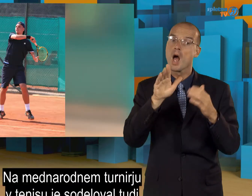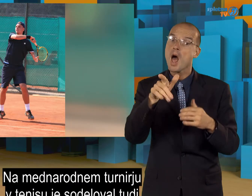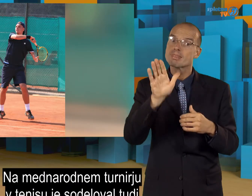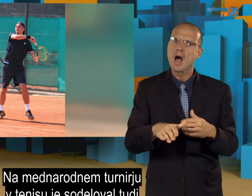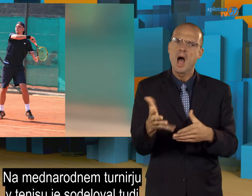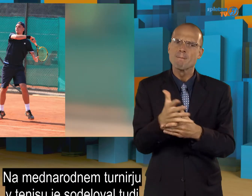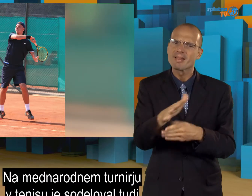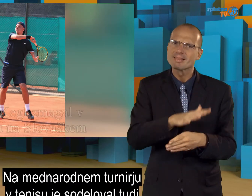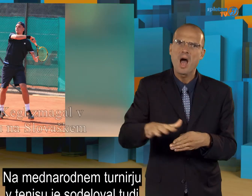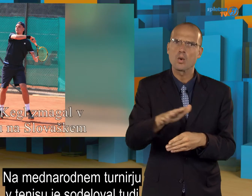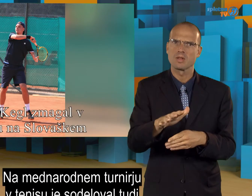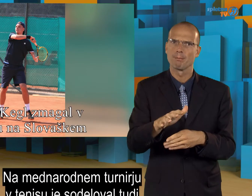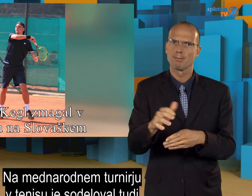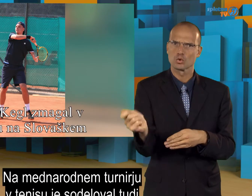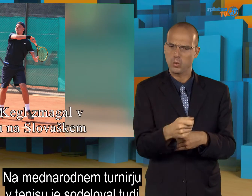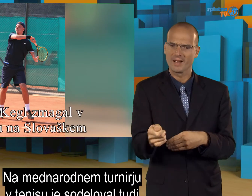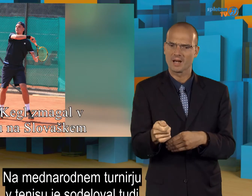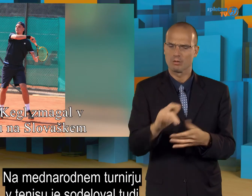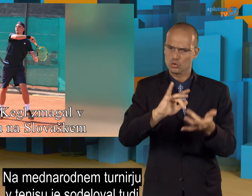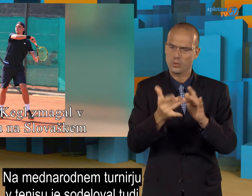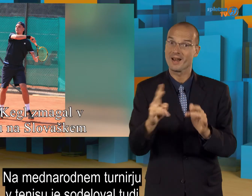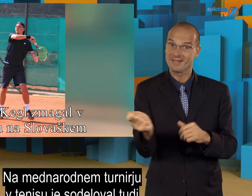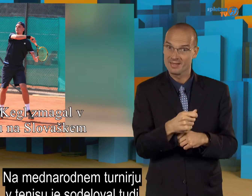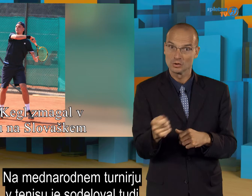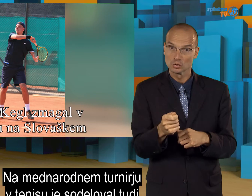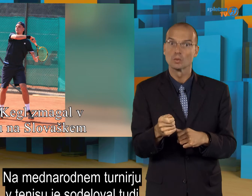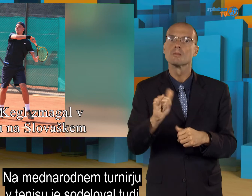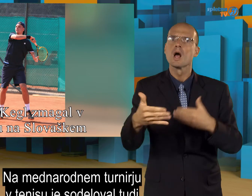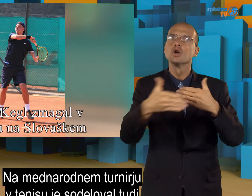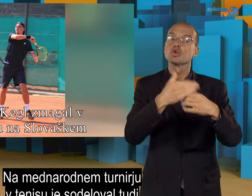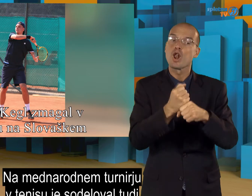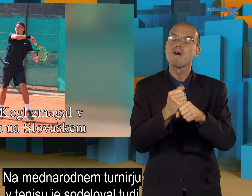Na mednarodnem turnirju v tenisu je sodeloval tudi najboljši slovenski tenisač.